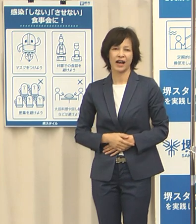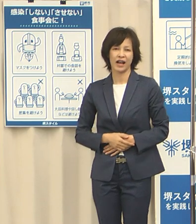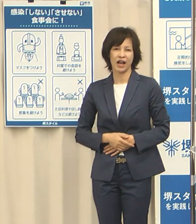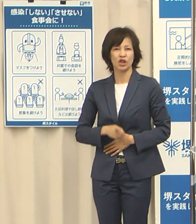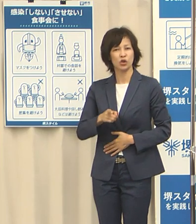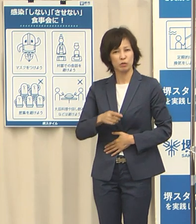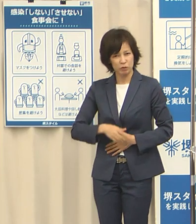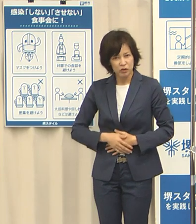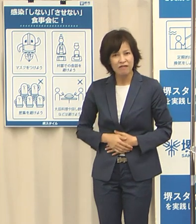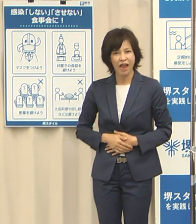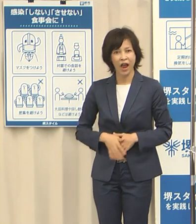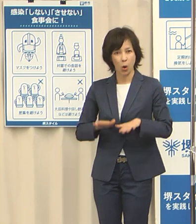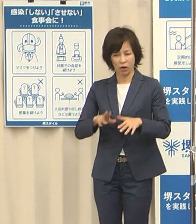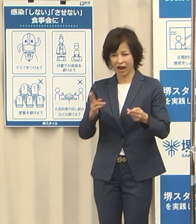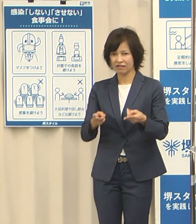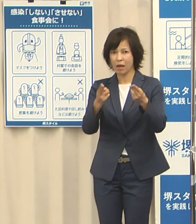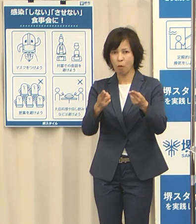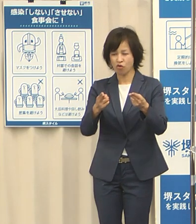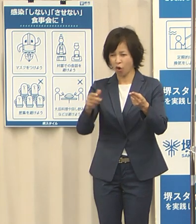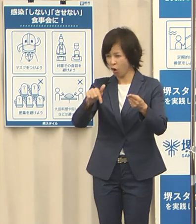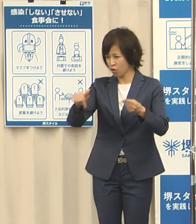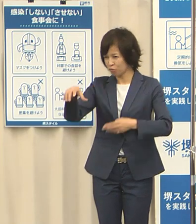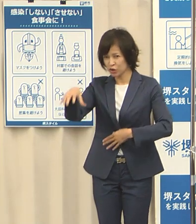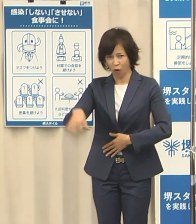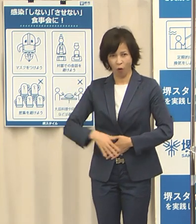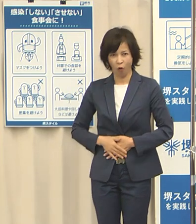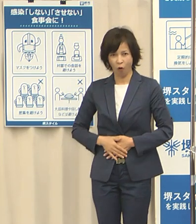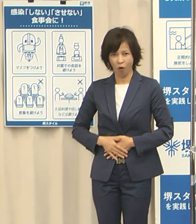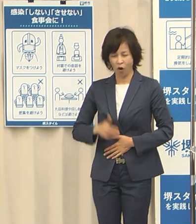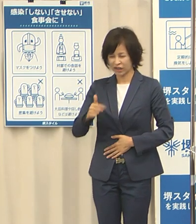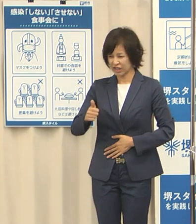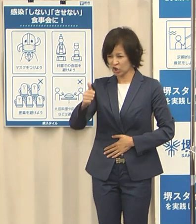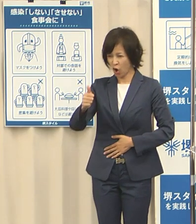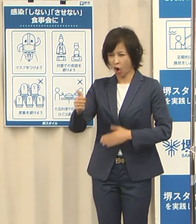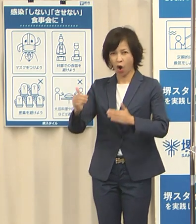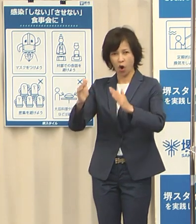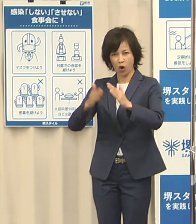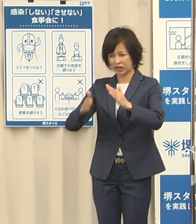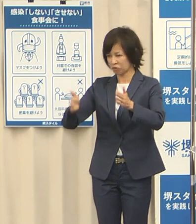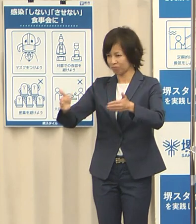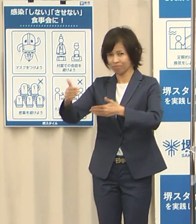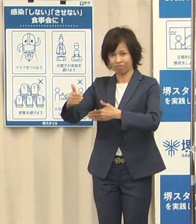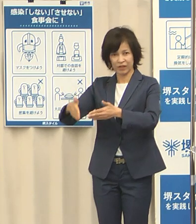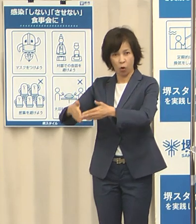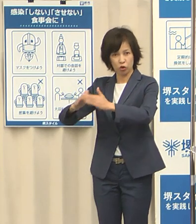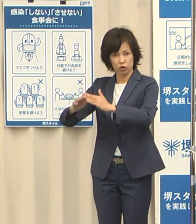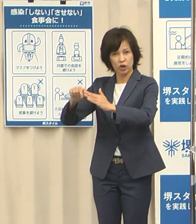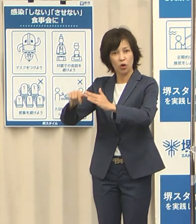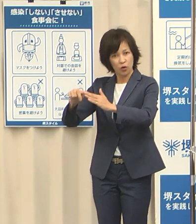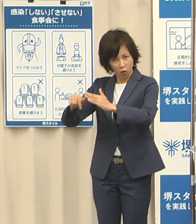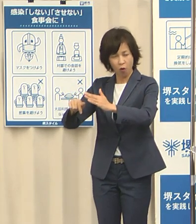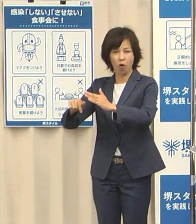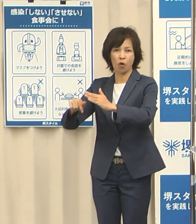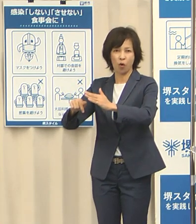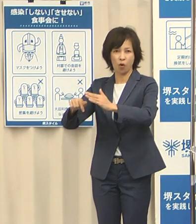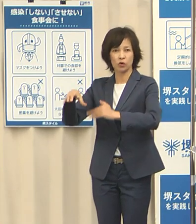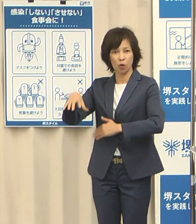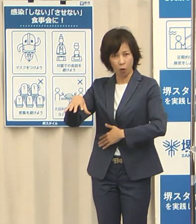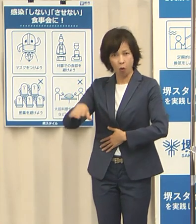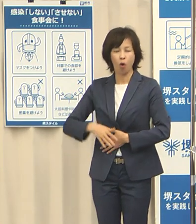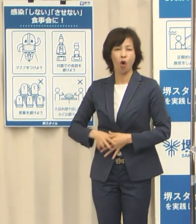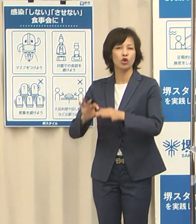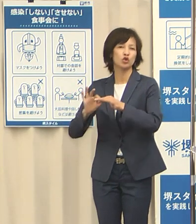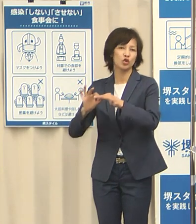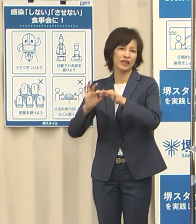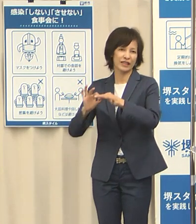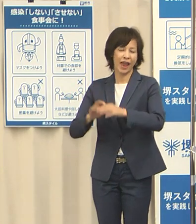分で今回専門の部署を市長公室に置きますので、このコネクテッドデスクを通じてですね、民間企業の方、